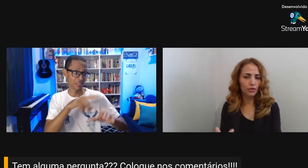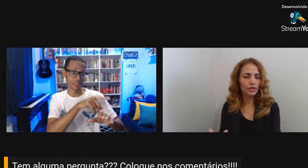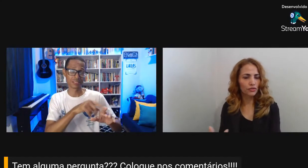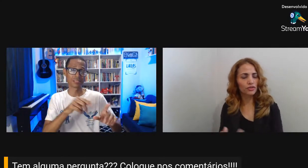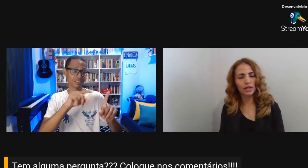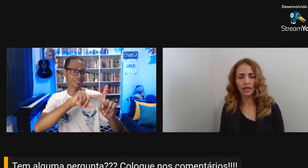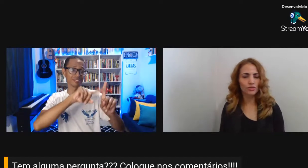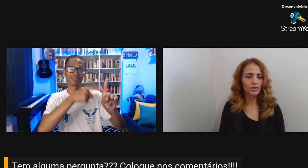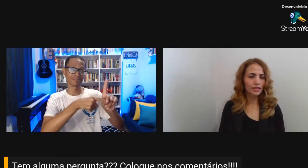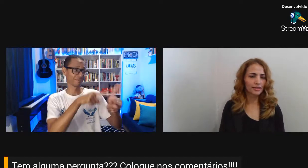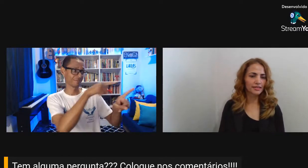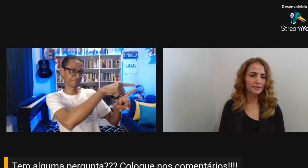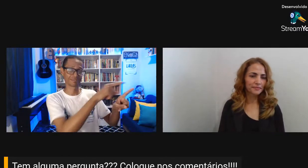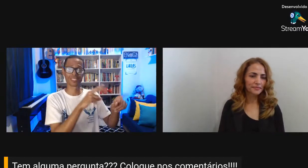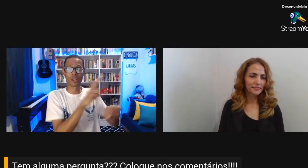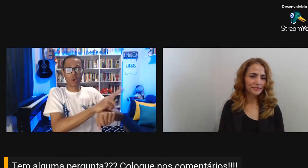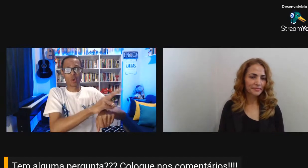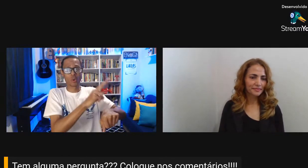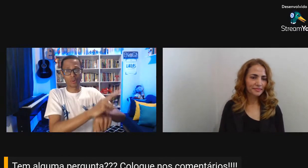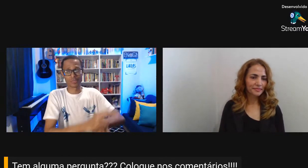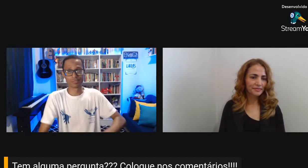a ama Que cuida de filhos Ali é isso Com certeza